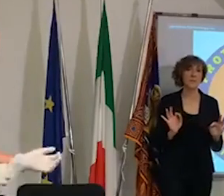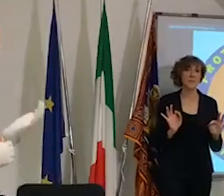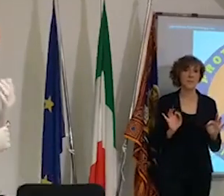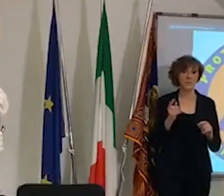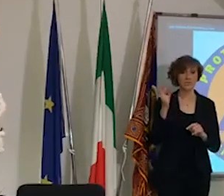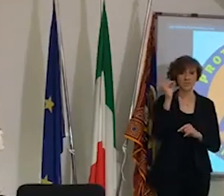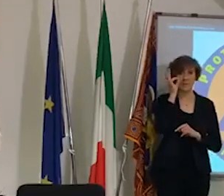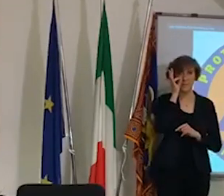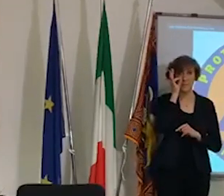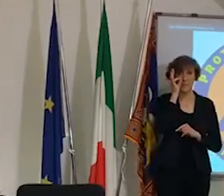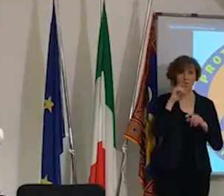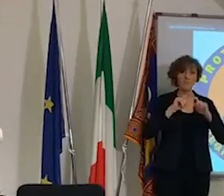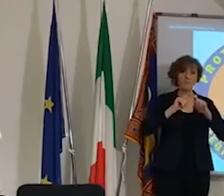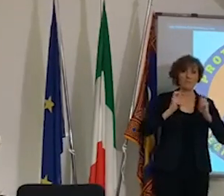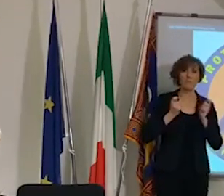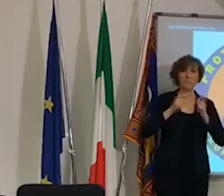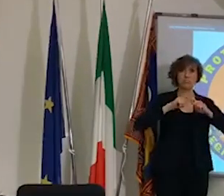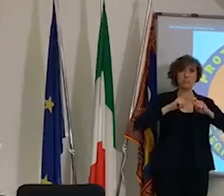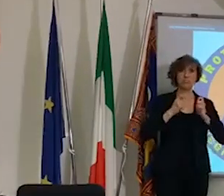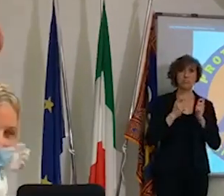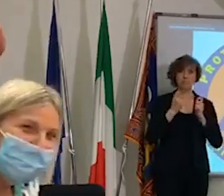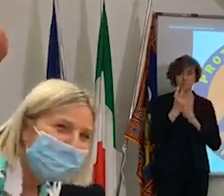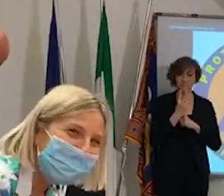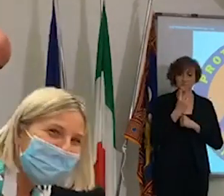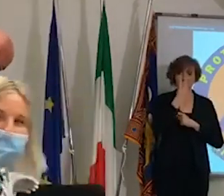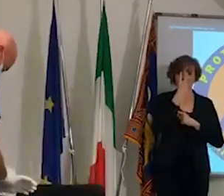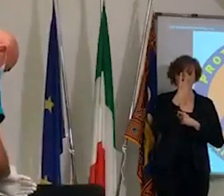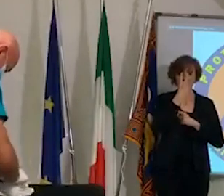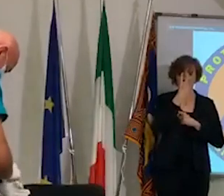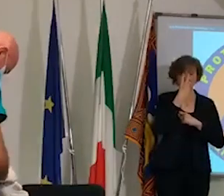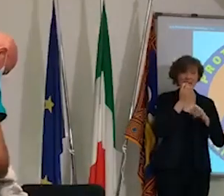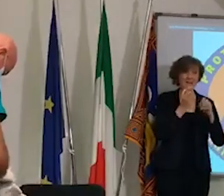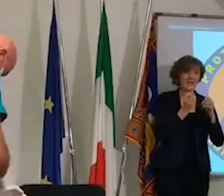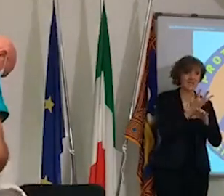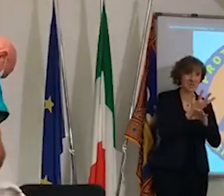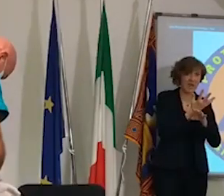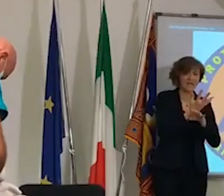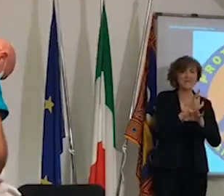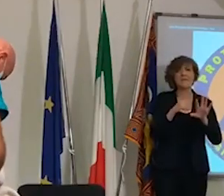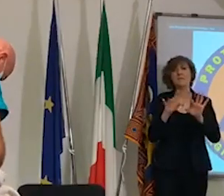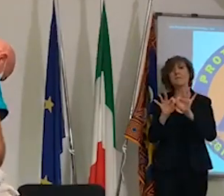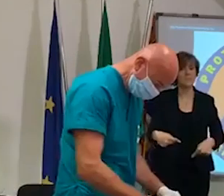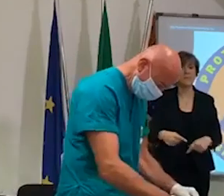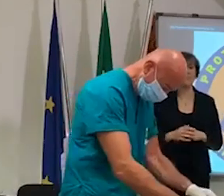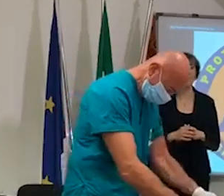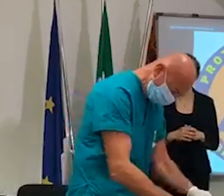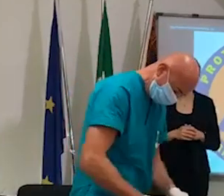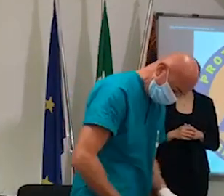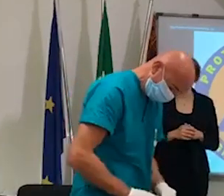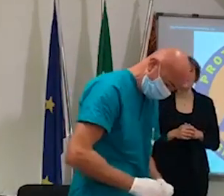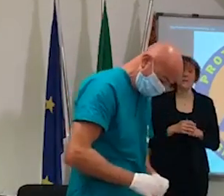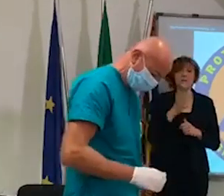tampone, molto più flessibile, si infila nelle due narici, reagente 7 minuti dalla positività. Capite